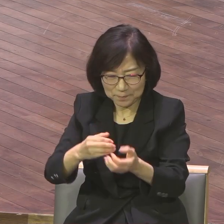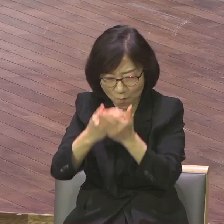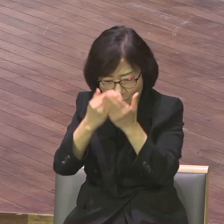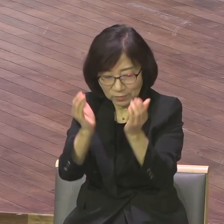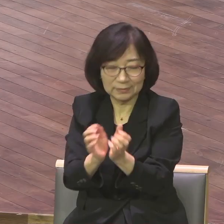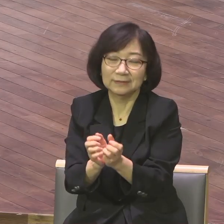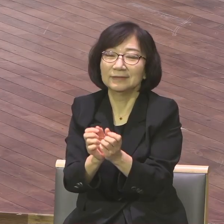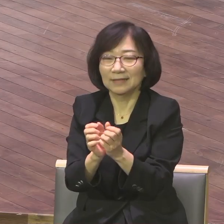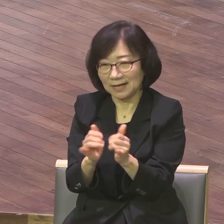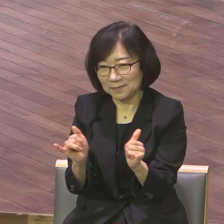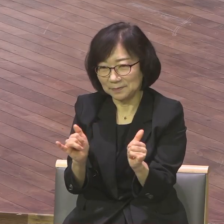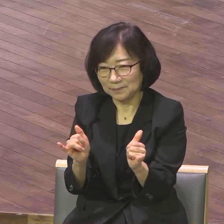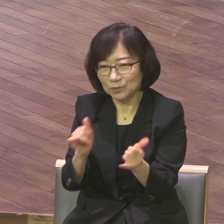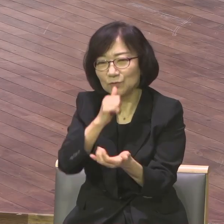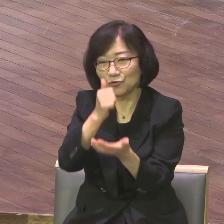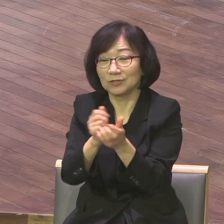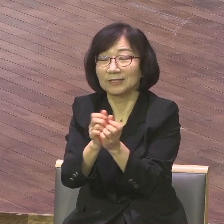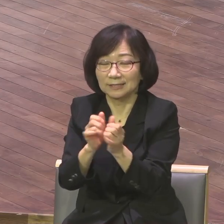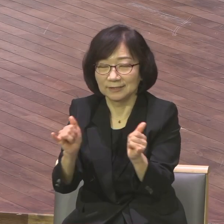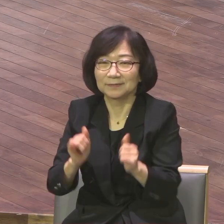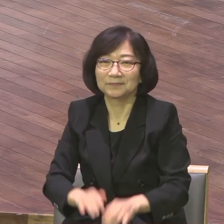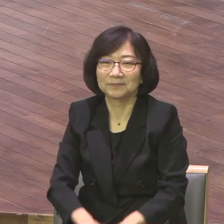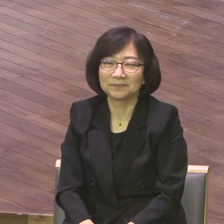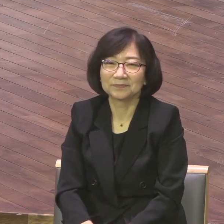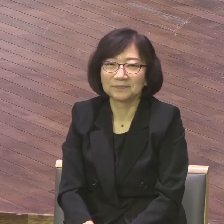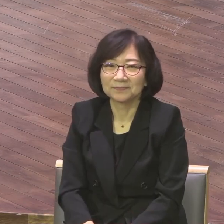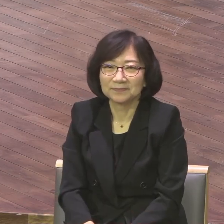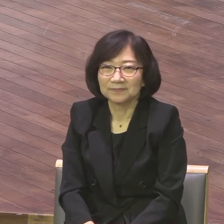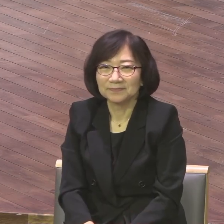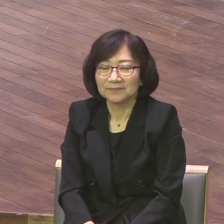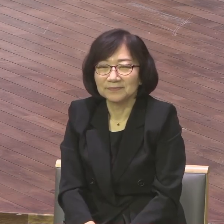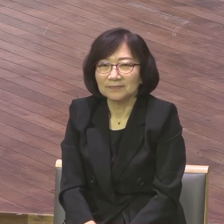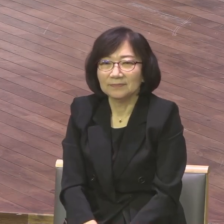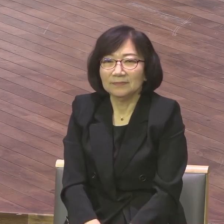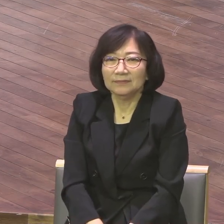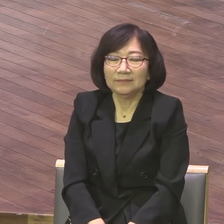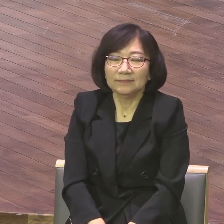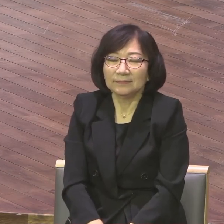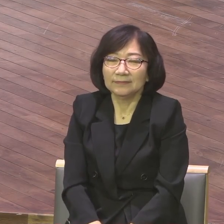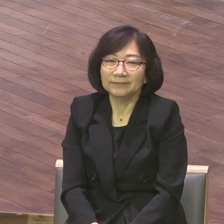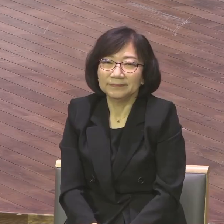누구보다 좀 낫다? 아닙니다. 그거 다 거짓말입니다. 그거 다 위선자입니다.